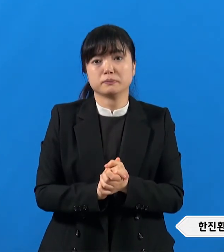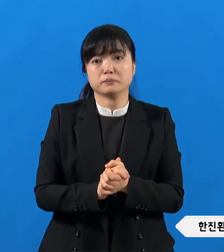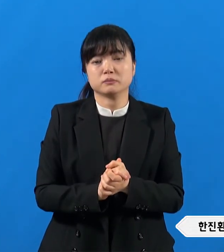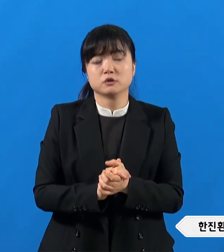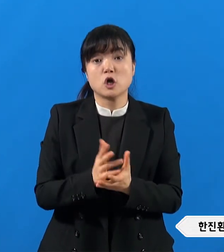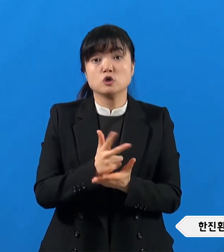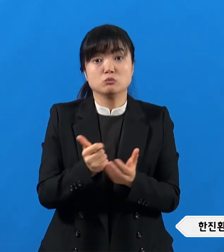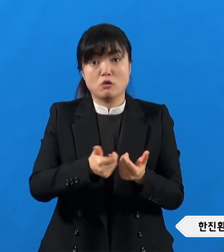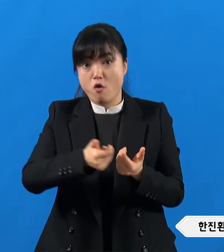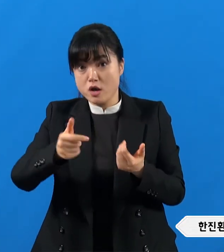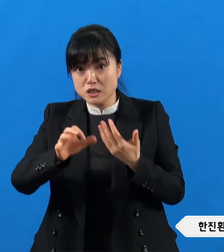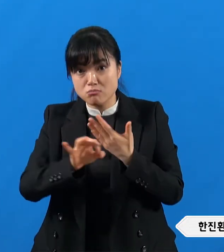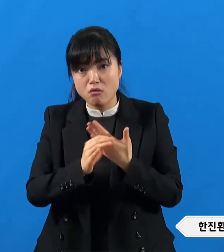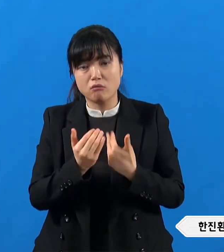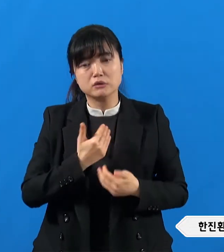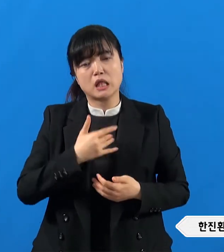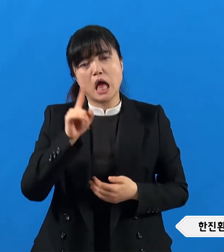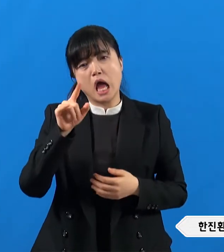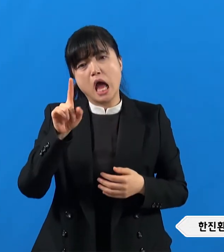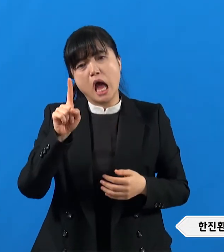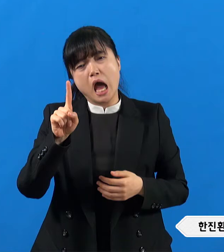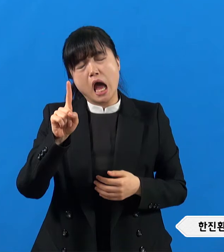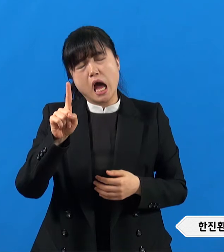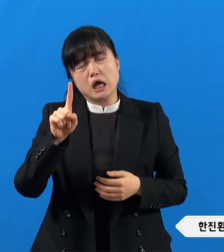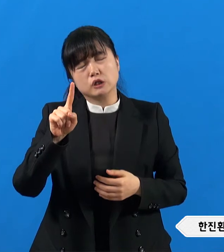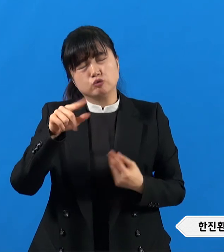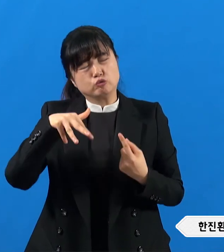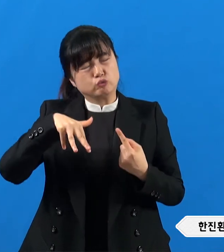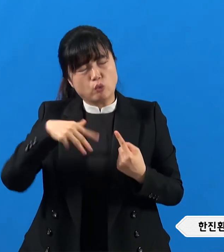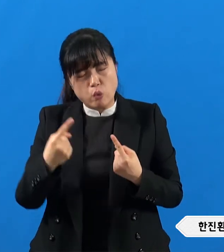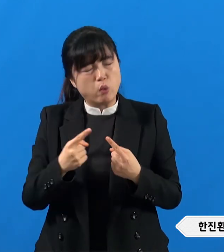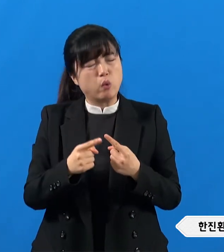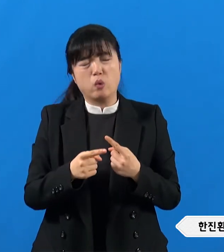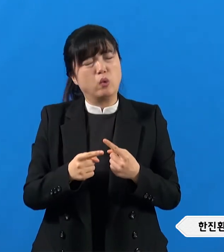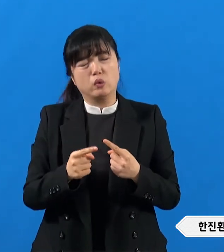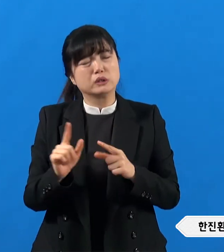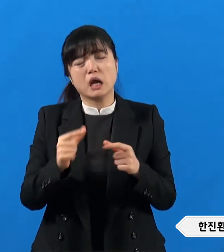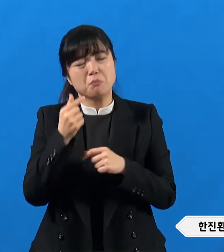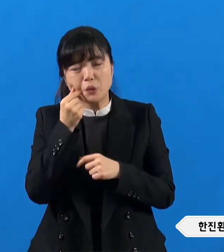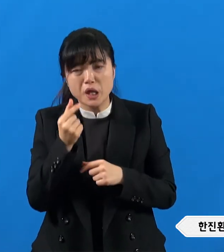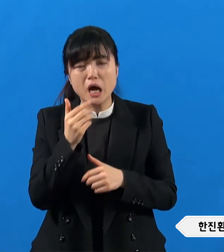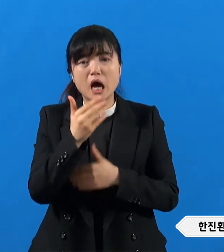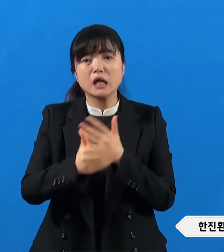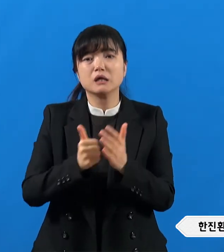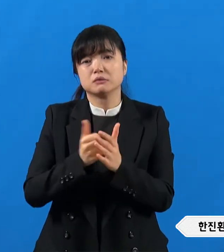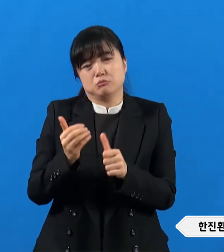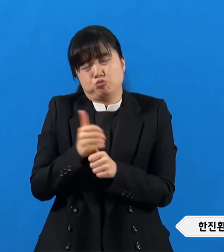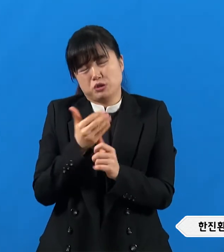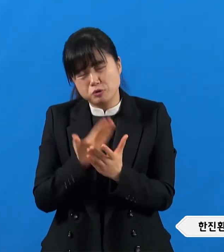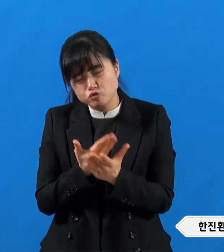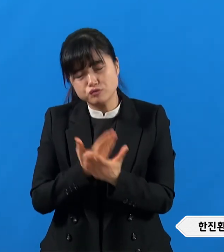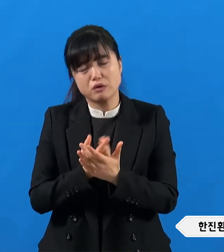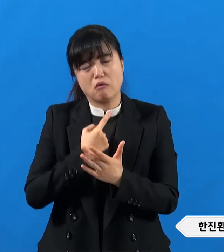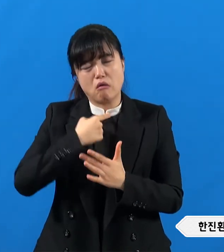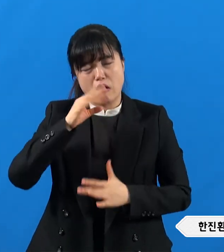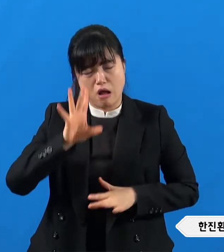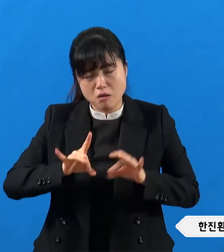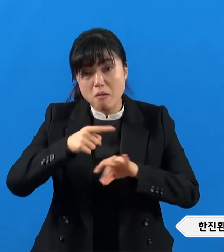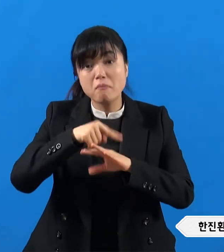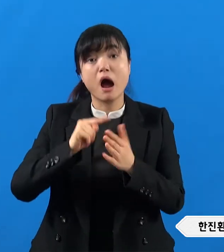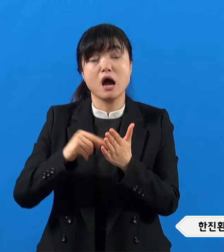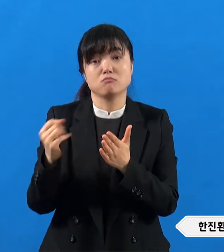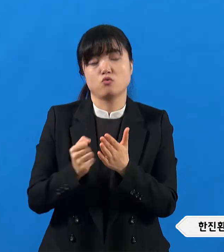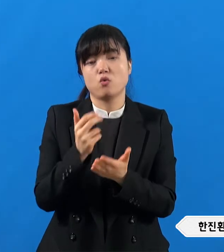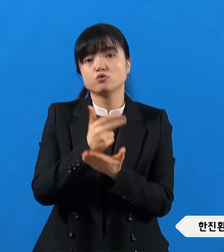주님 떠나시면 나는 한순간도 지탱할 수 없습니다. 주여 저를 붙들어 주세요. 갈급한 마음으로 그렇게